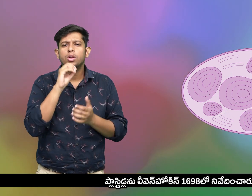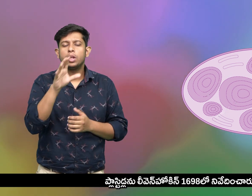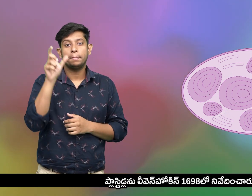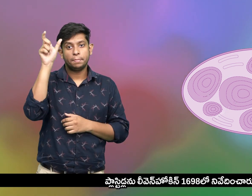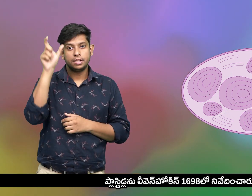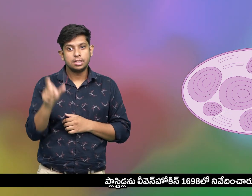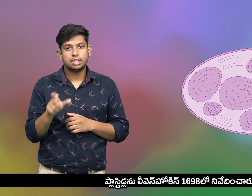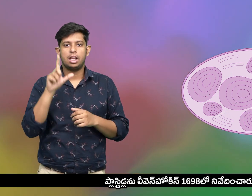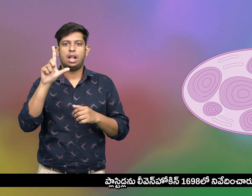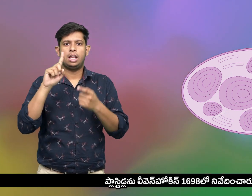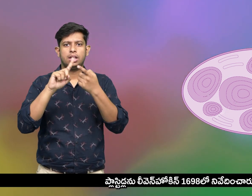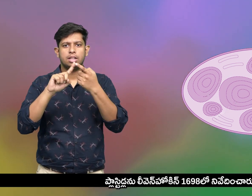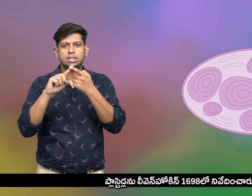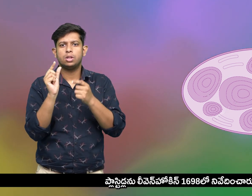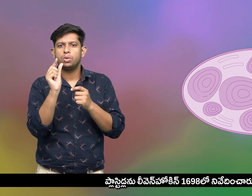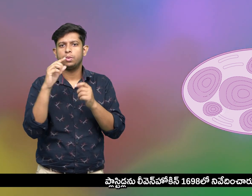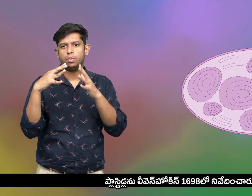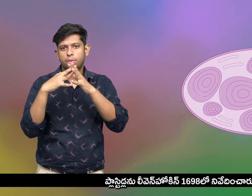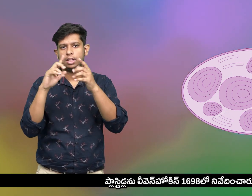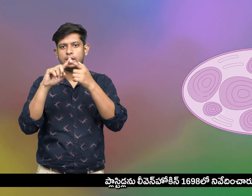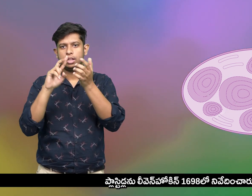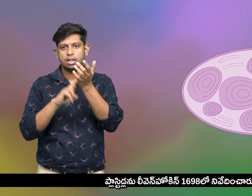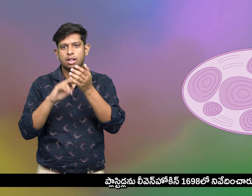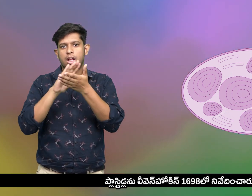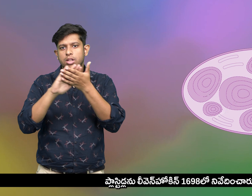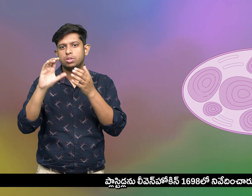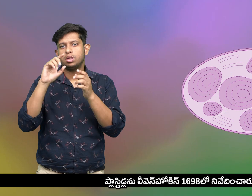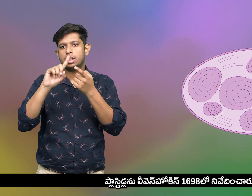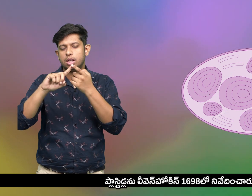లీవెన్హోకిన్ 1698లో నివేదించారు.